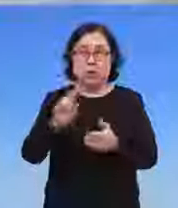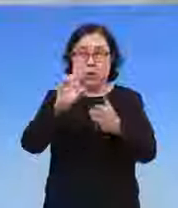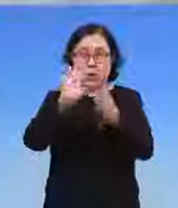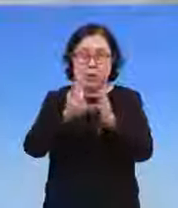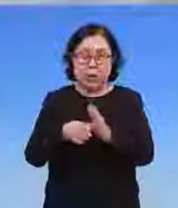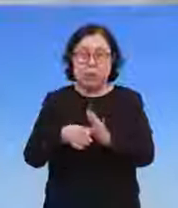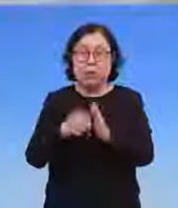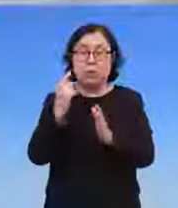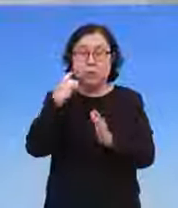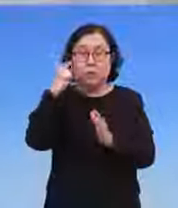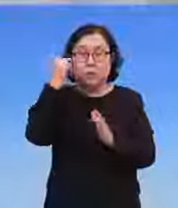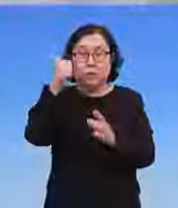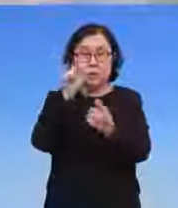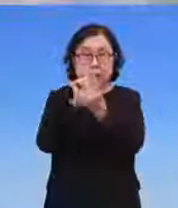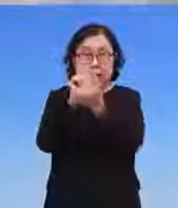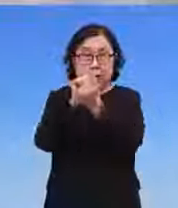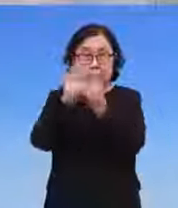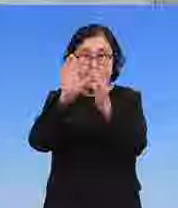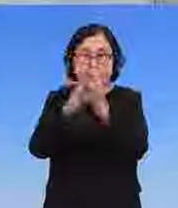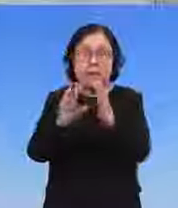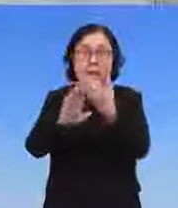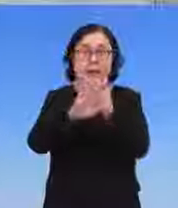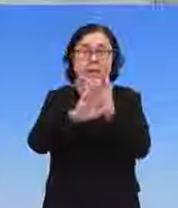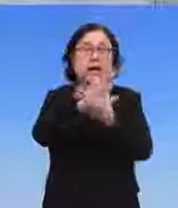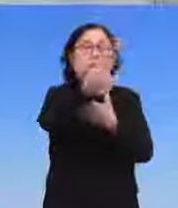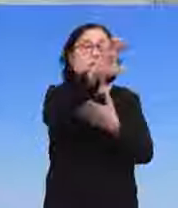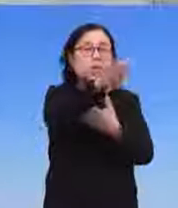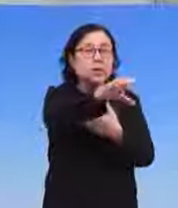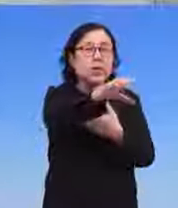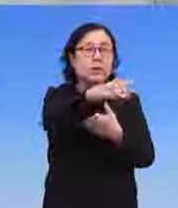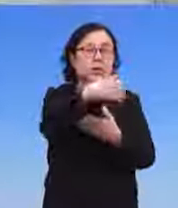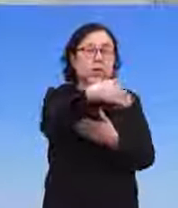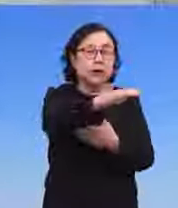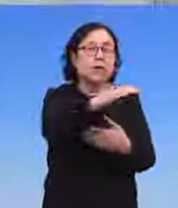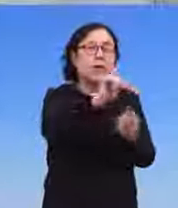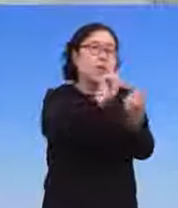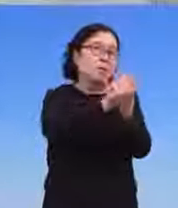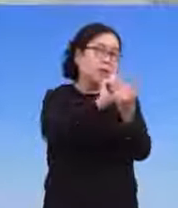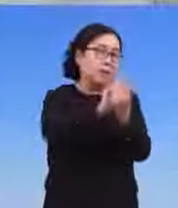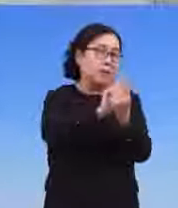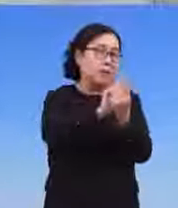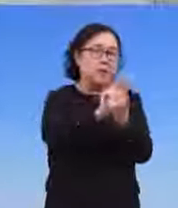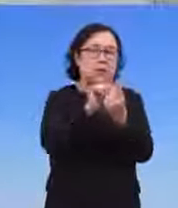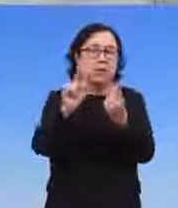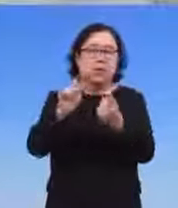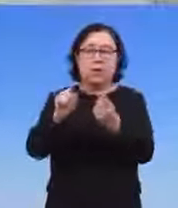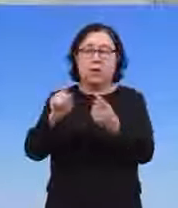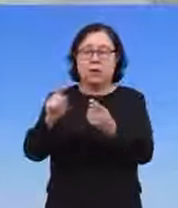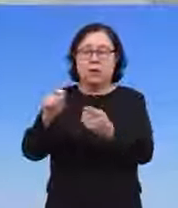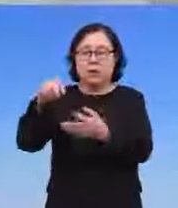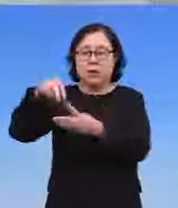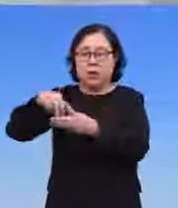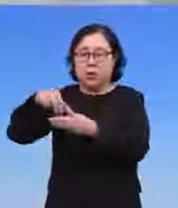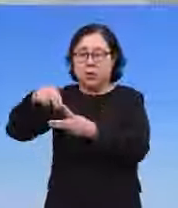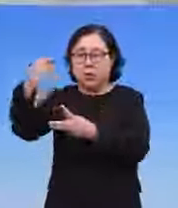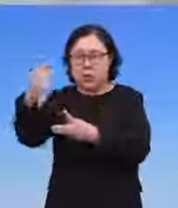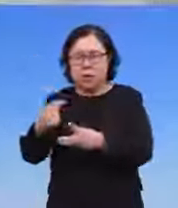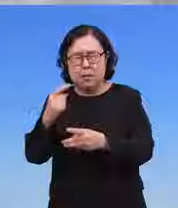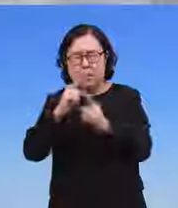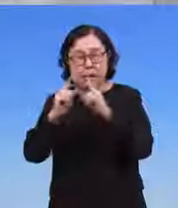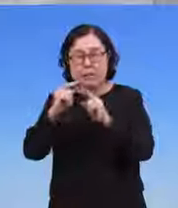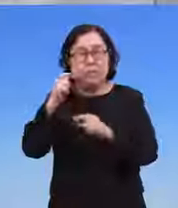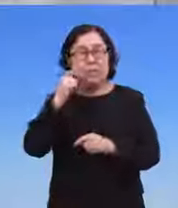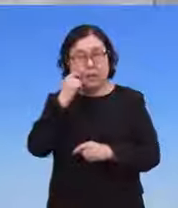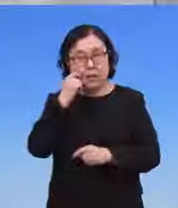목사님하고 약속을 잡으면 여기서 못 만났습니다. 전부 율동공원 같은데 식당에서 만나고 그랬지 감히 여기로 오라는 소리가 안